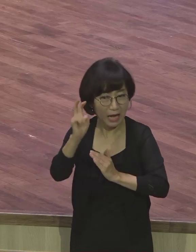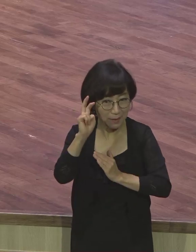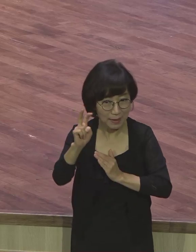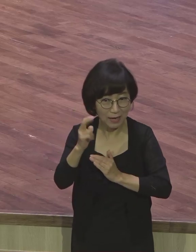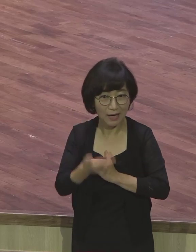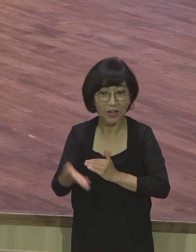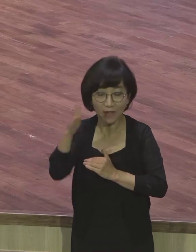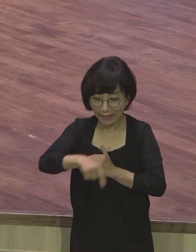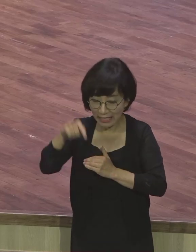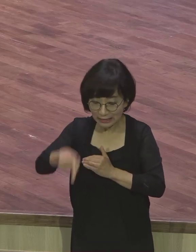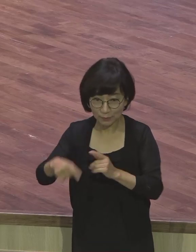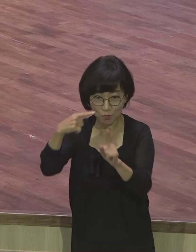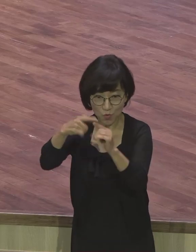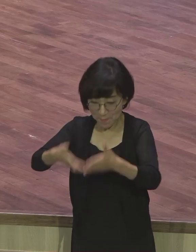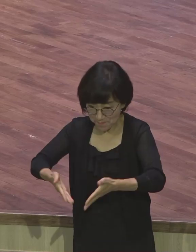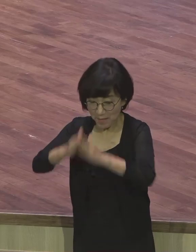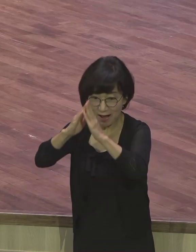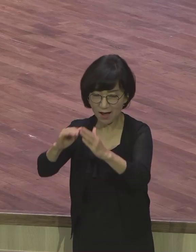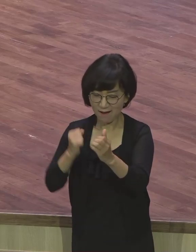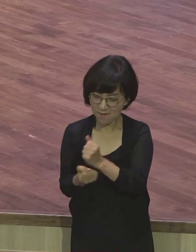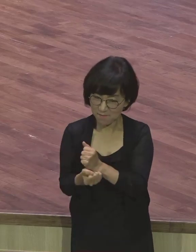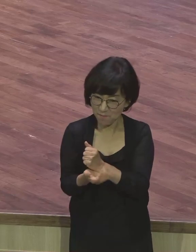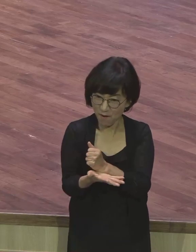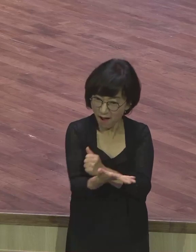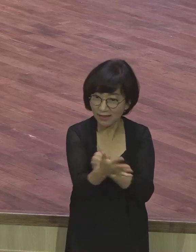영향력을 입혀가는 세트로 바꿔줘야 된다.